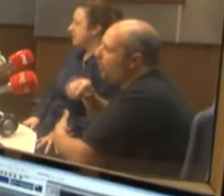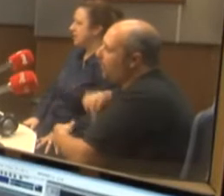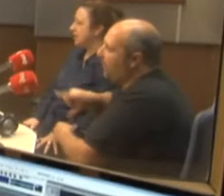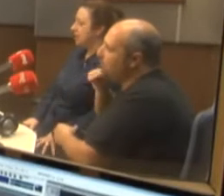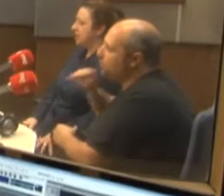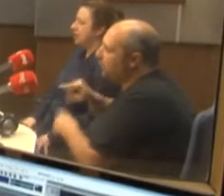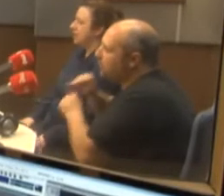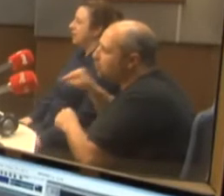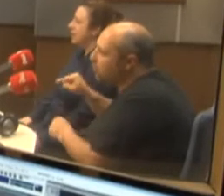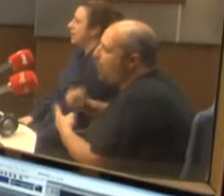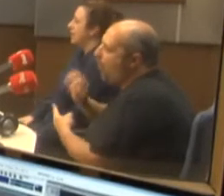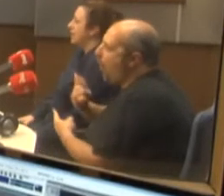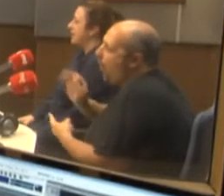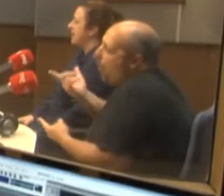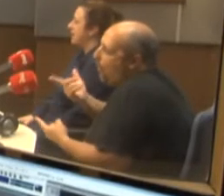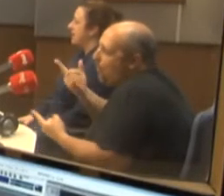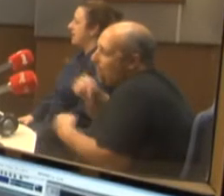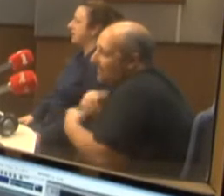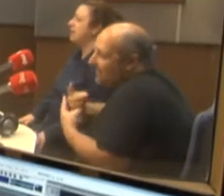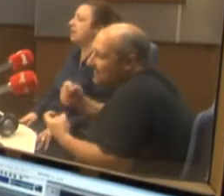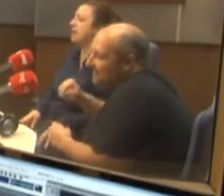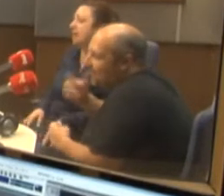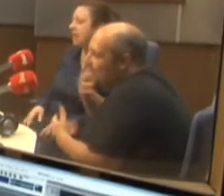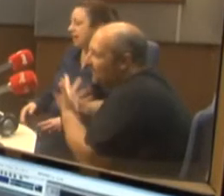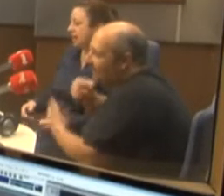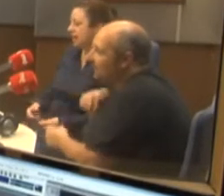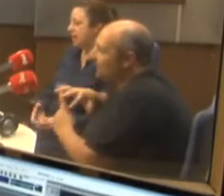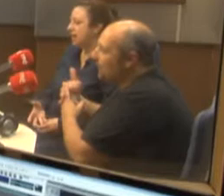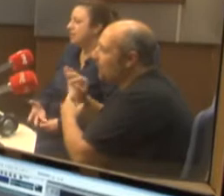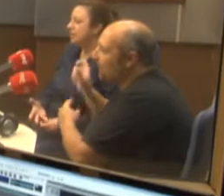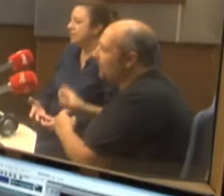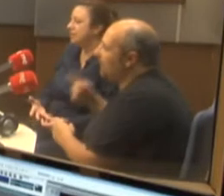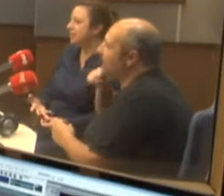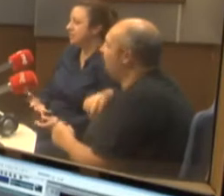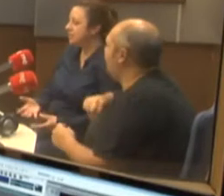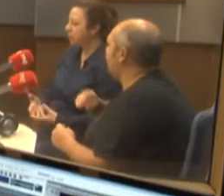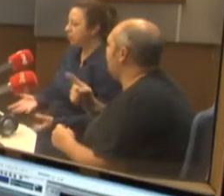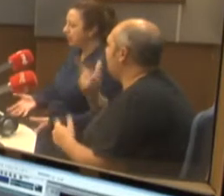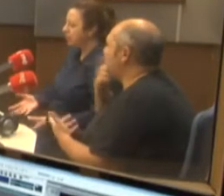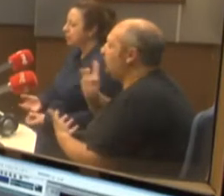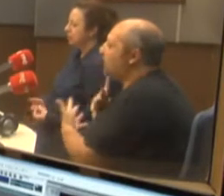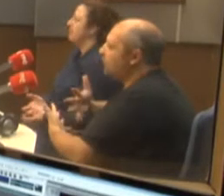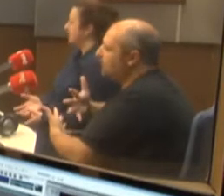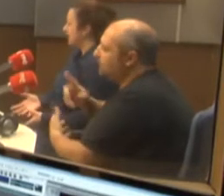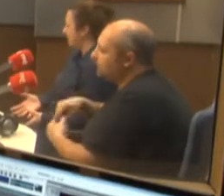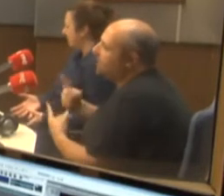tuya o es también un poco necesidad de tu situación, de tu puesto? Es voluntario, también es necesario